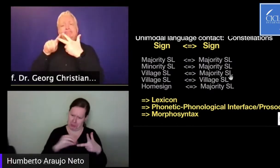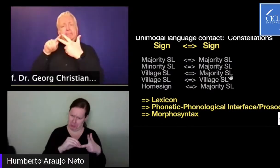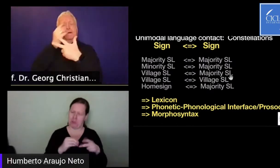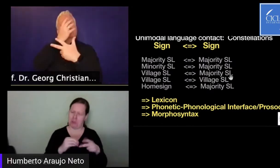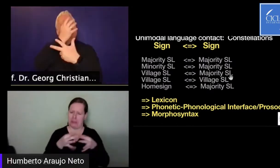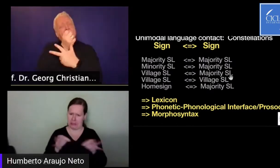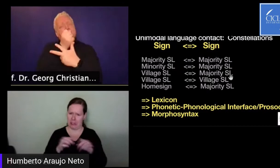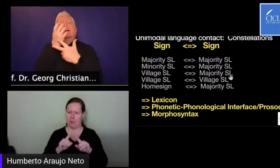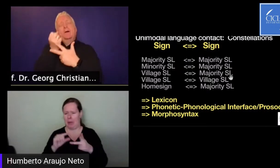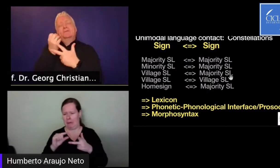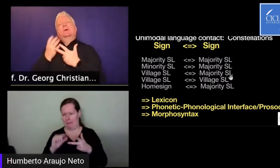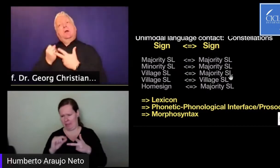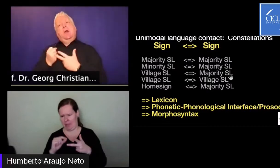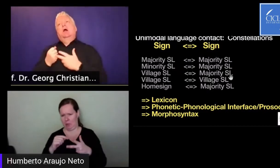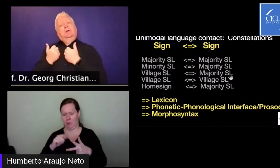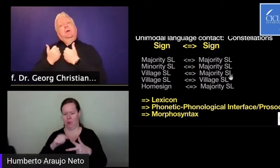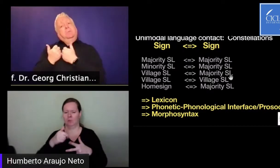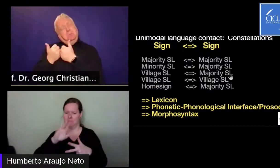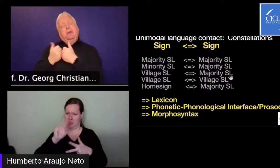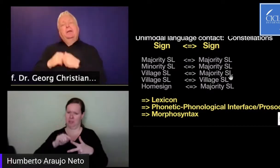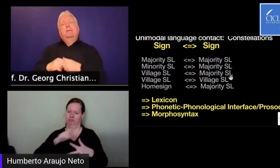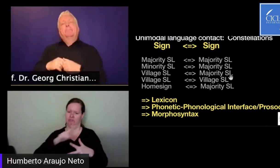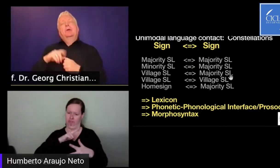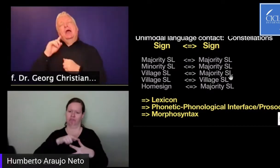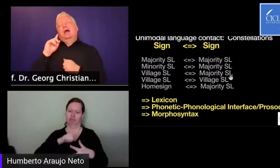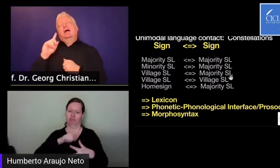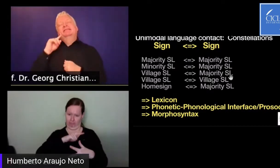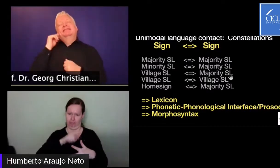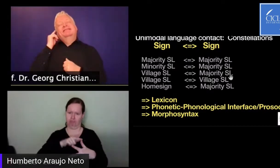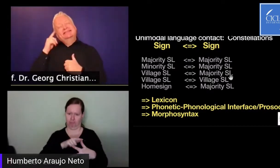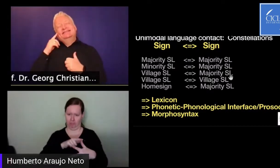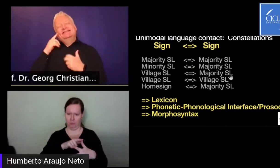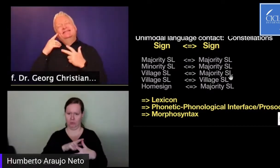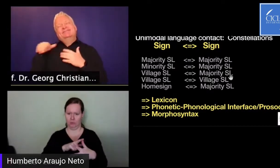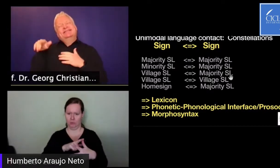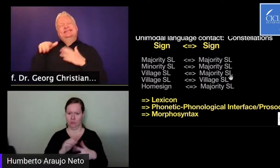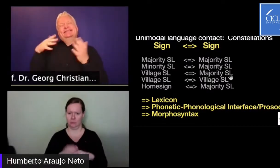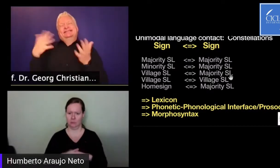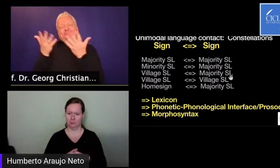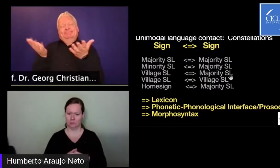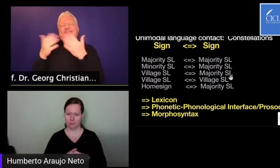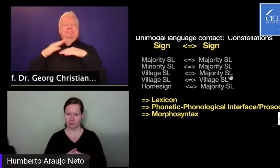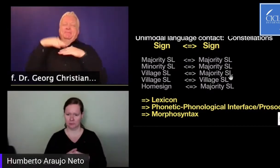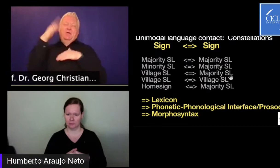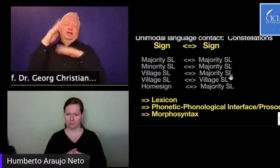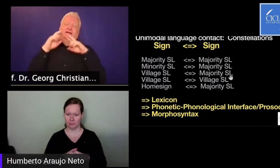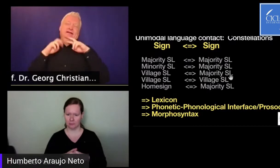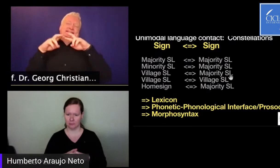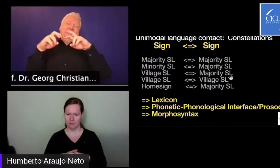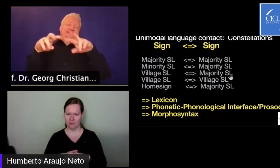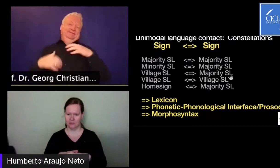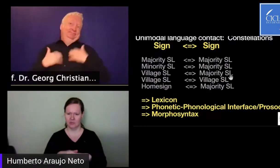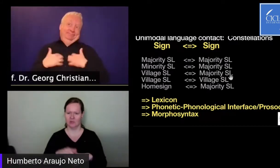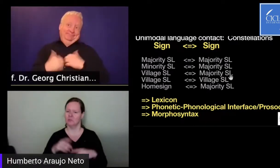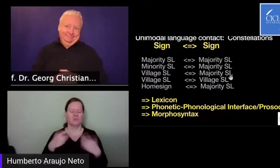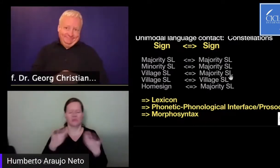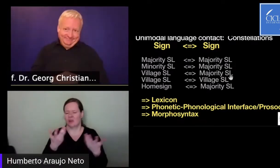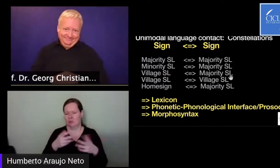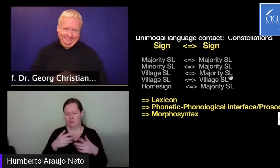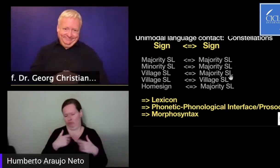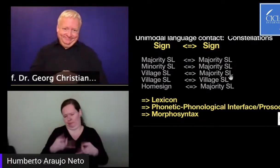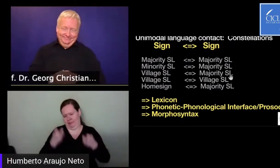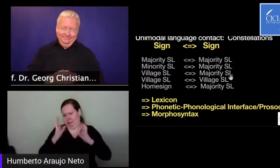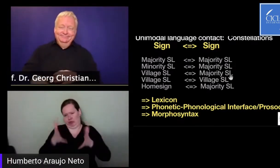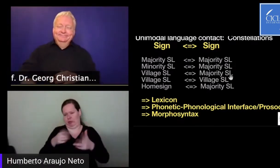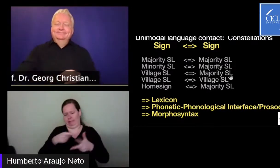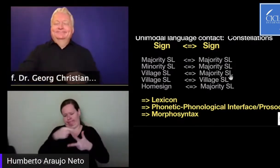do estudo desenvolvido aqui. A gente tem, sim, sem dúvidas, alguns efeitos morfossintáticos que podem aparecer, mas não é o